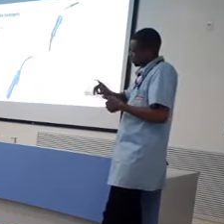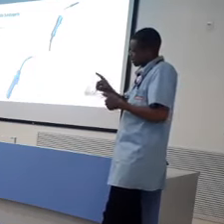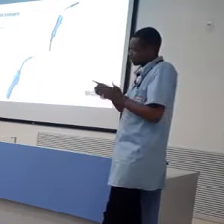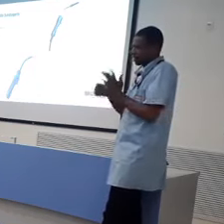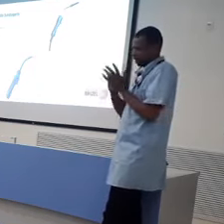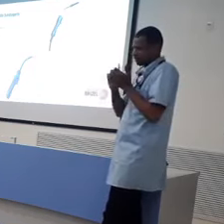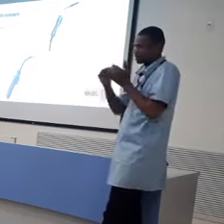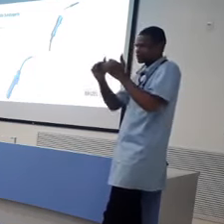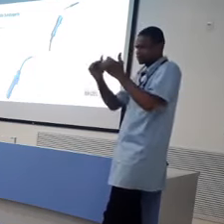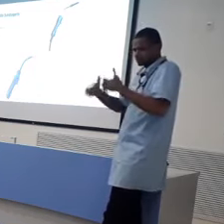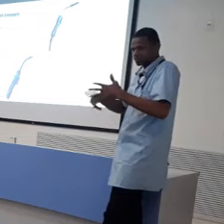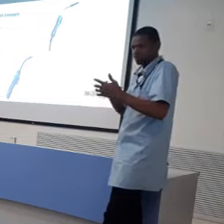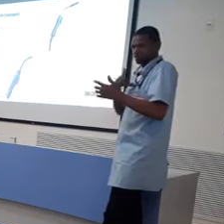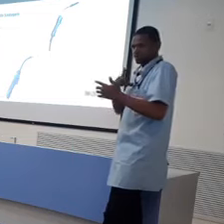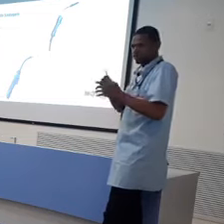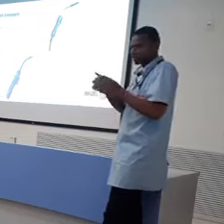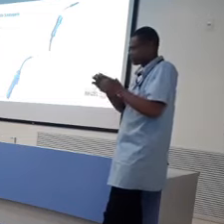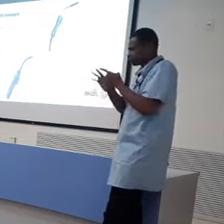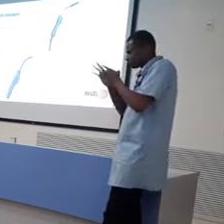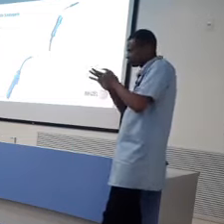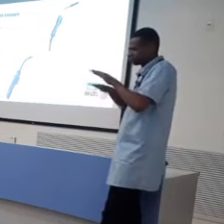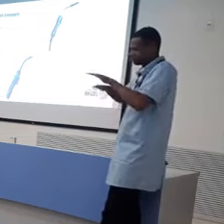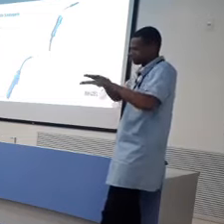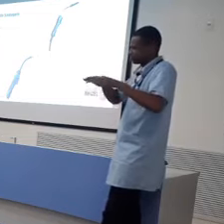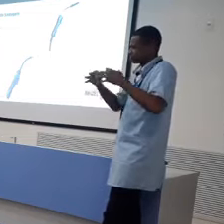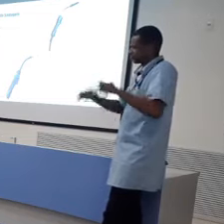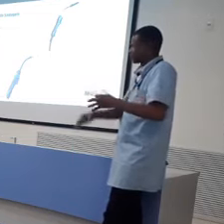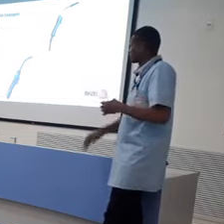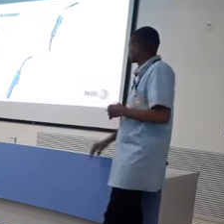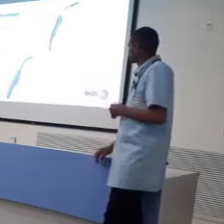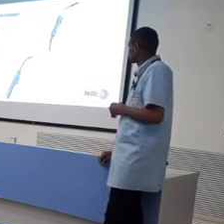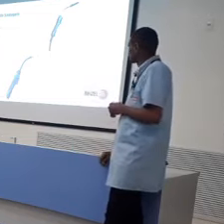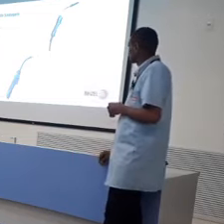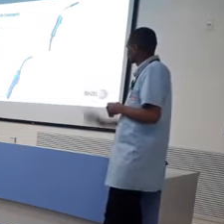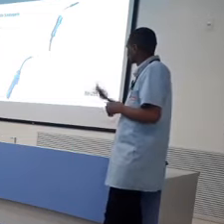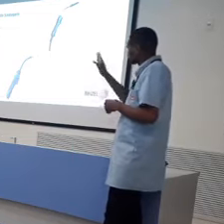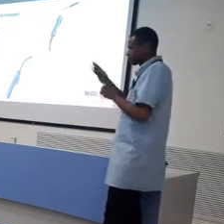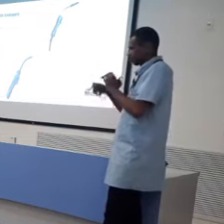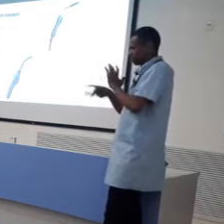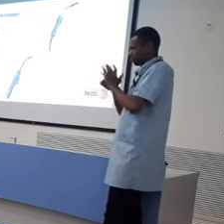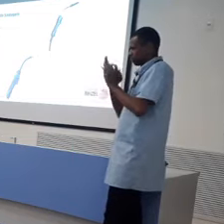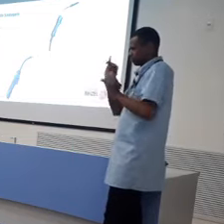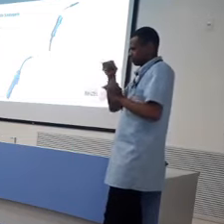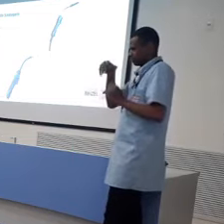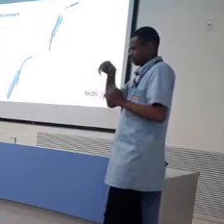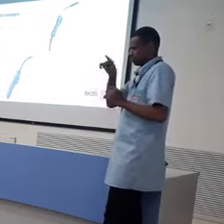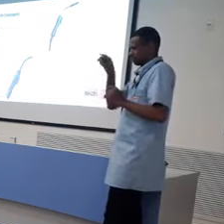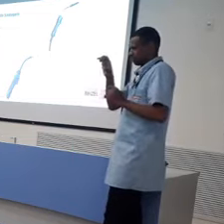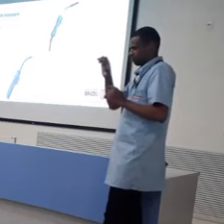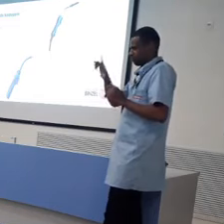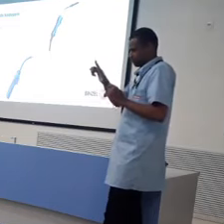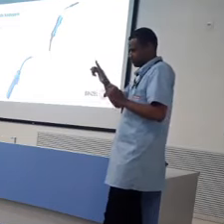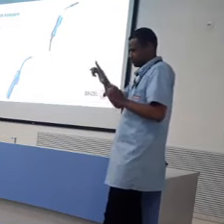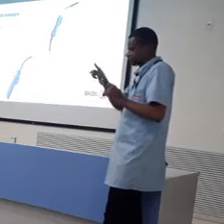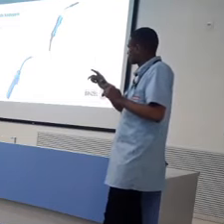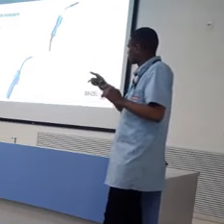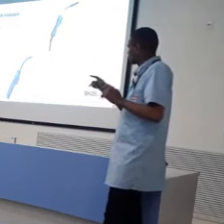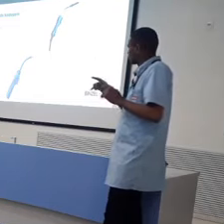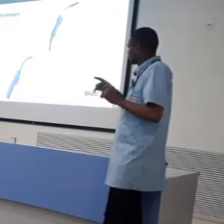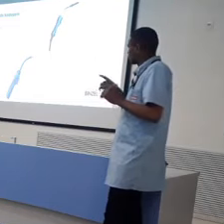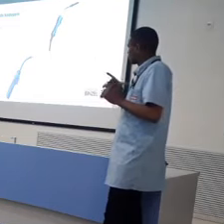tocha tem o seu dimensionamento. As tochas da Binzel, pessoal, são todas pensadas principalmente